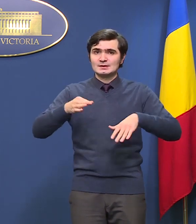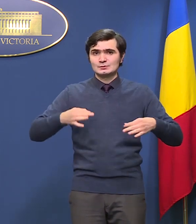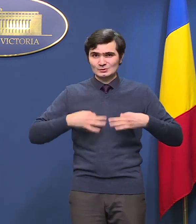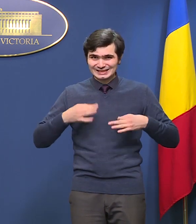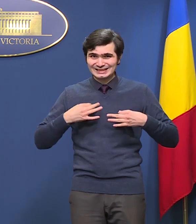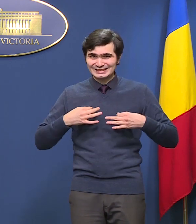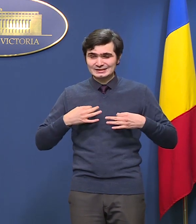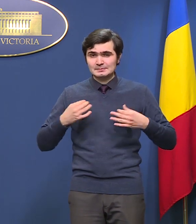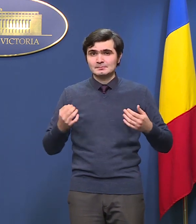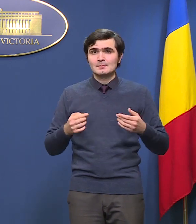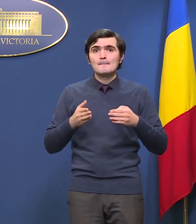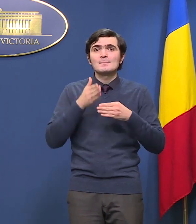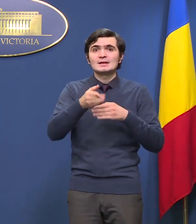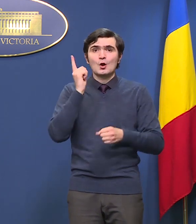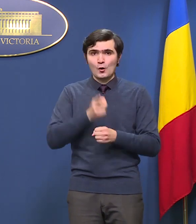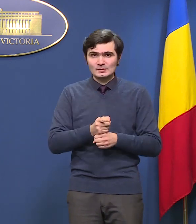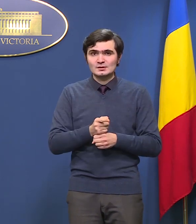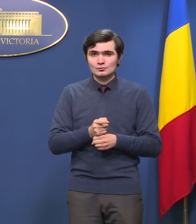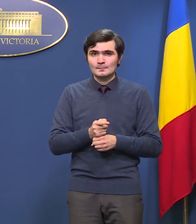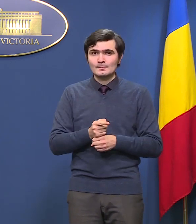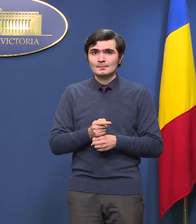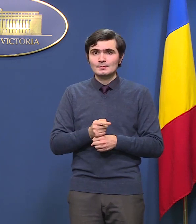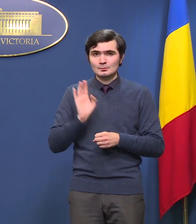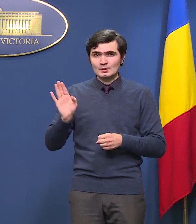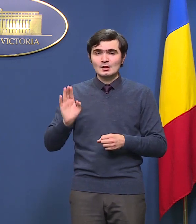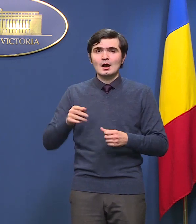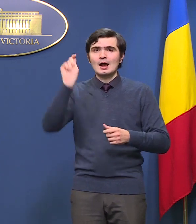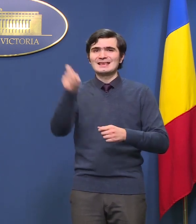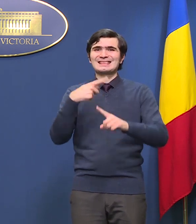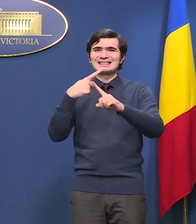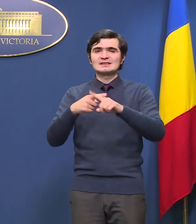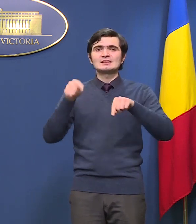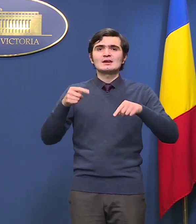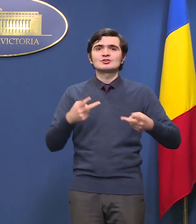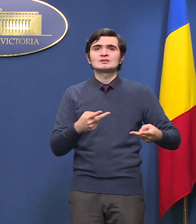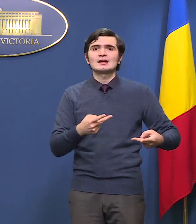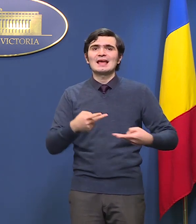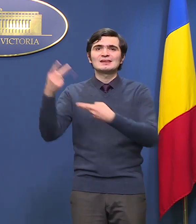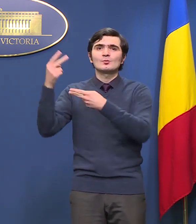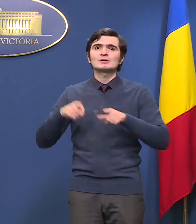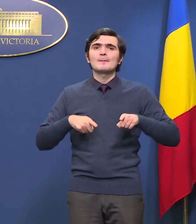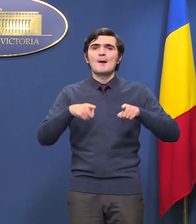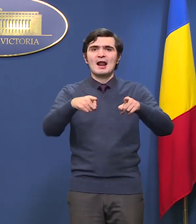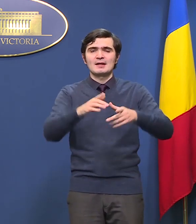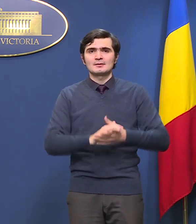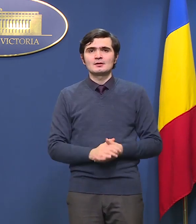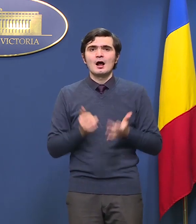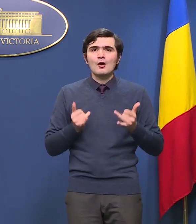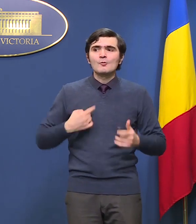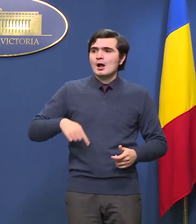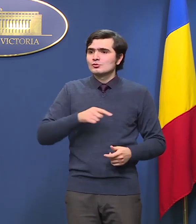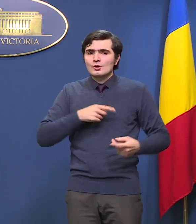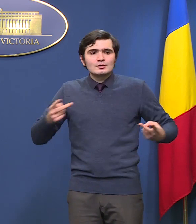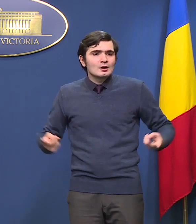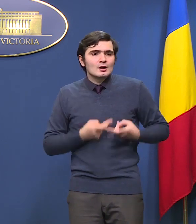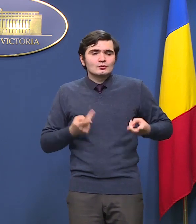Sănătății, practic, prin ordinul care a fost emis, a interzis acest export paralel. Căutăm